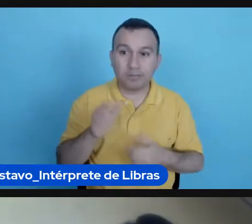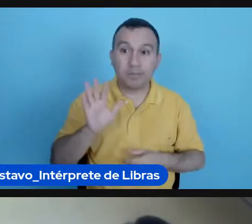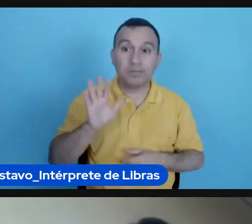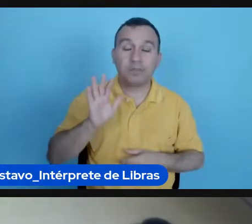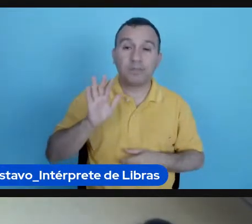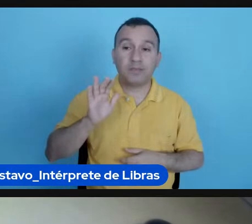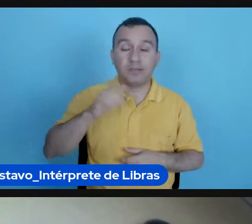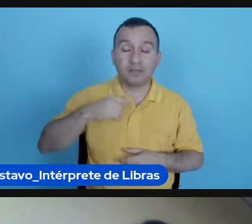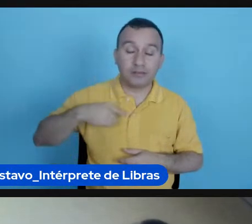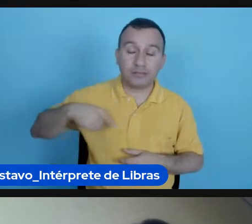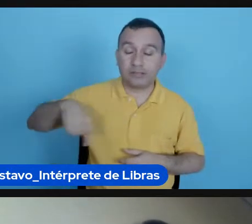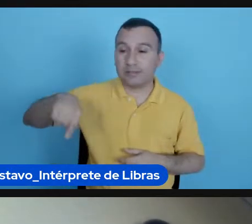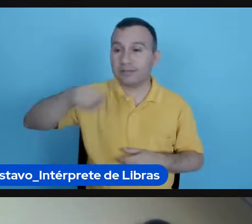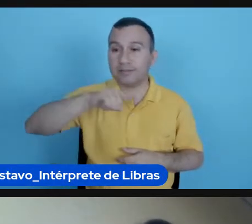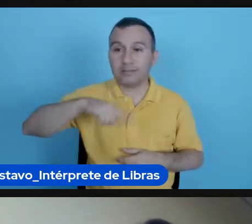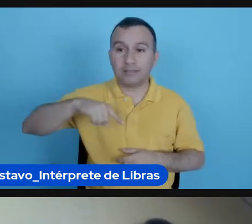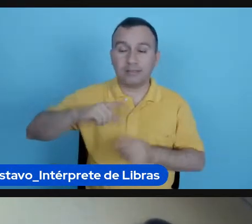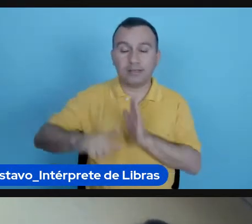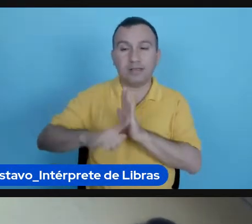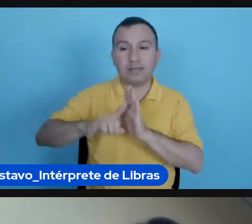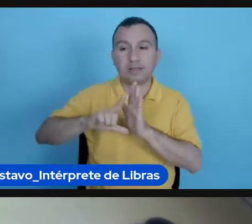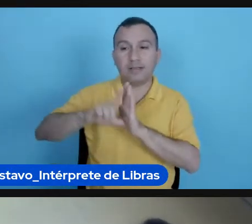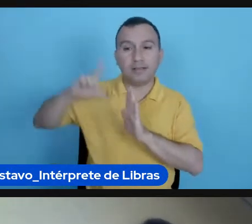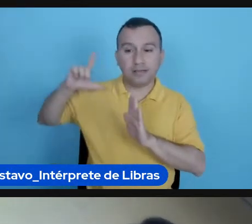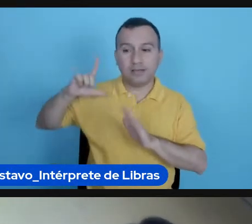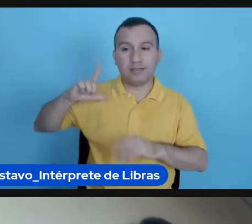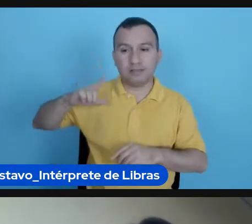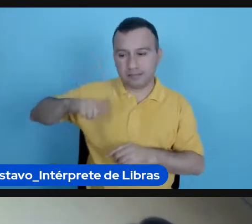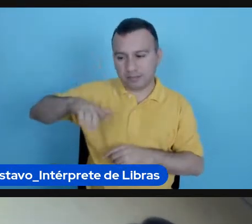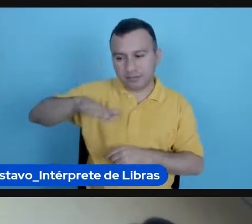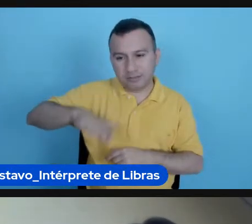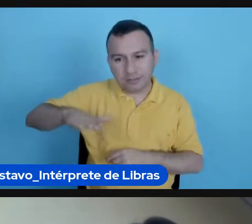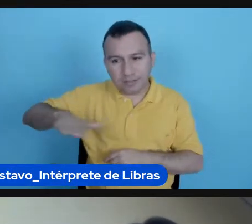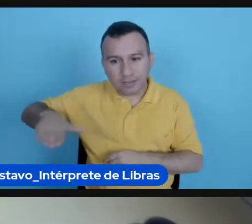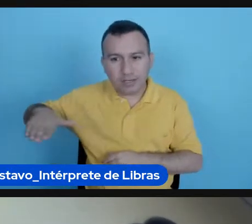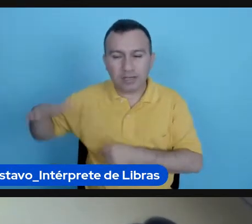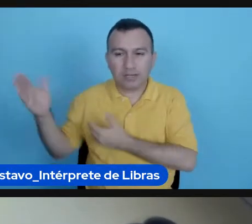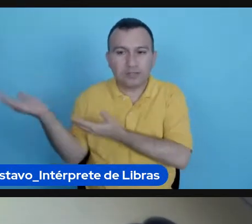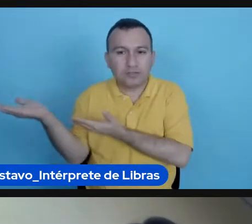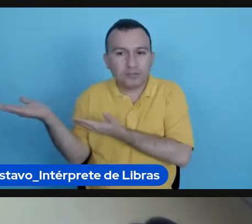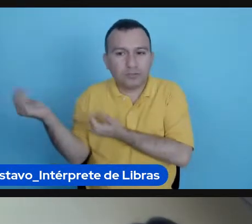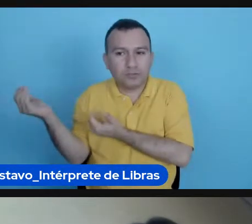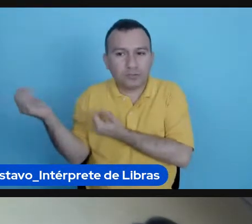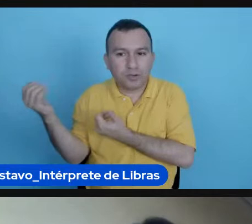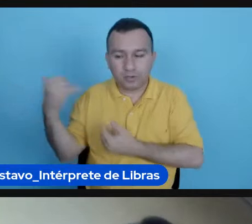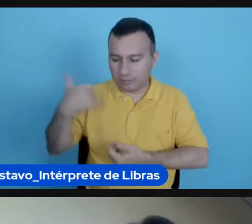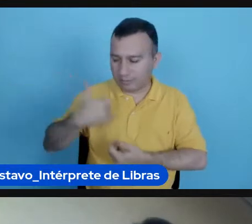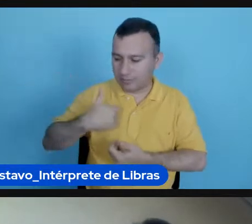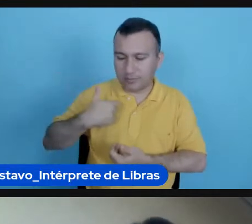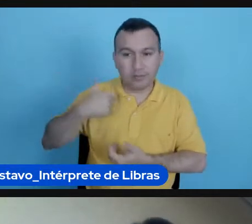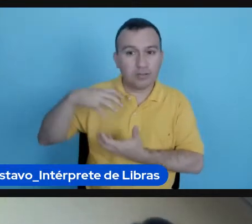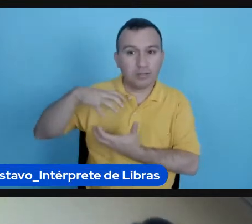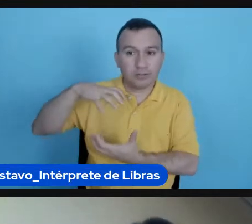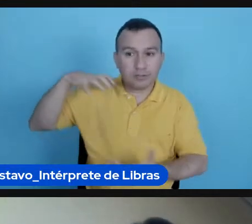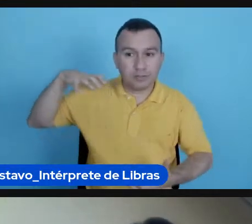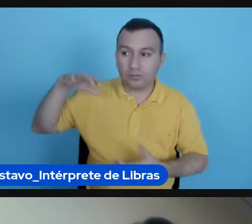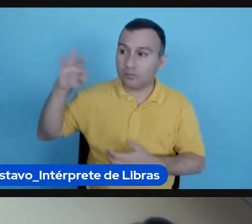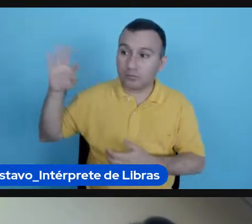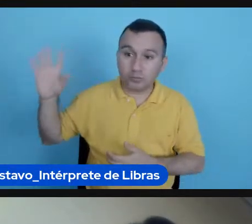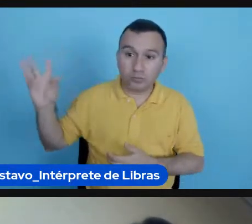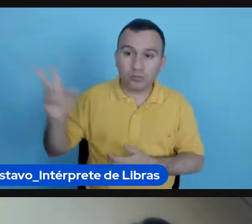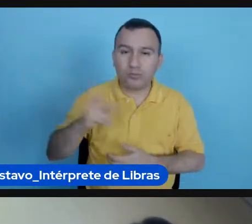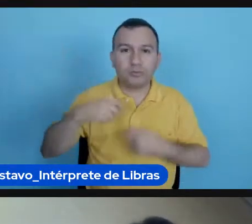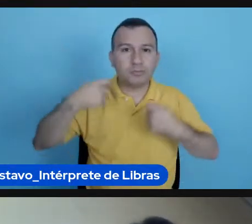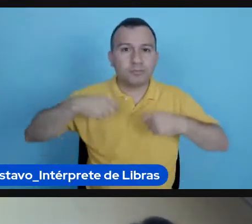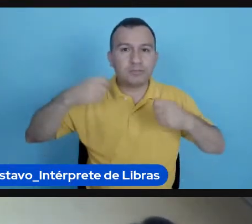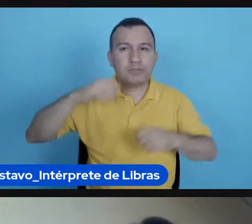deficiência, os adolescentes são adolescentes antes de ter uma deficiência, e os adultos, os idosos, é reconhecer todos esses sentimentos, né?